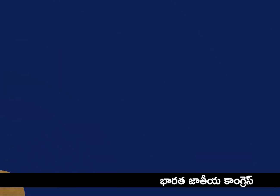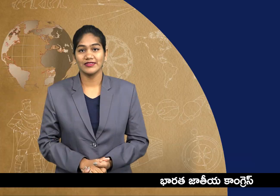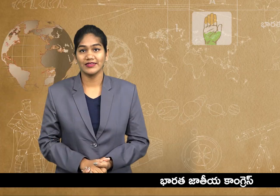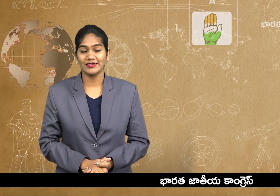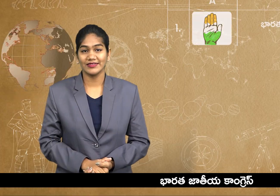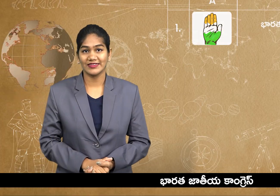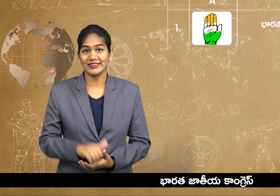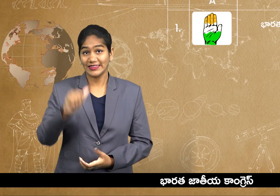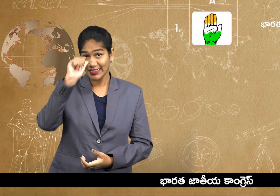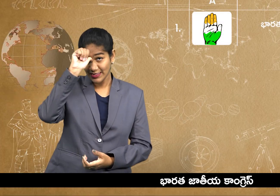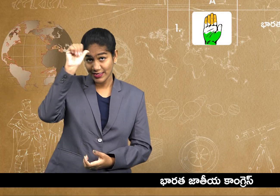భారతీయ జనతా కాంగ్రెస్,